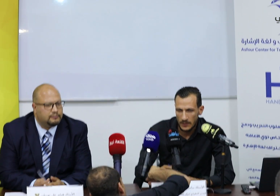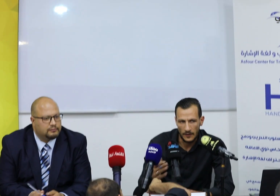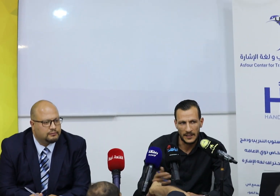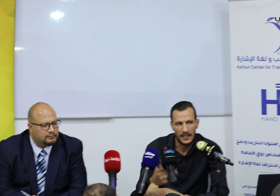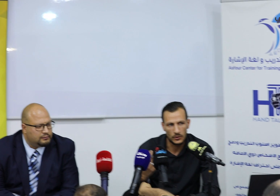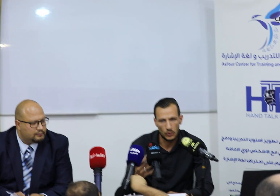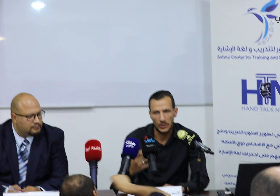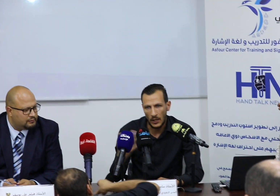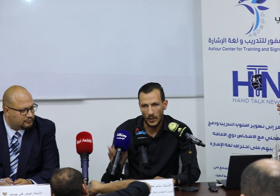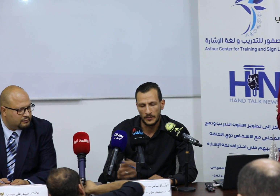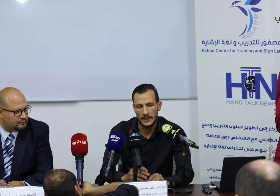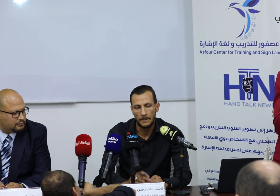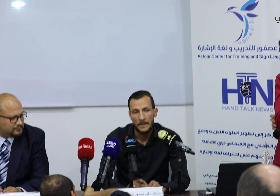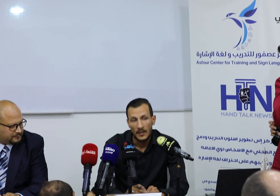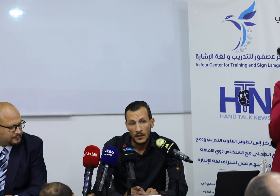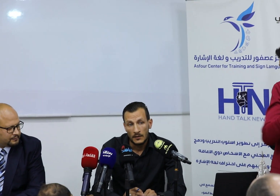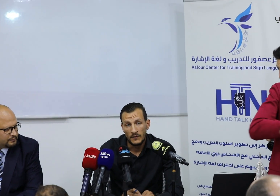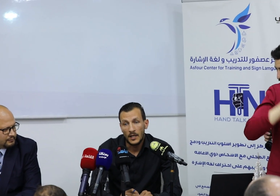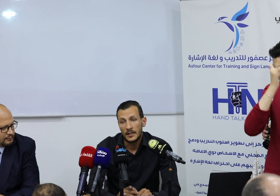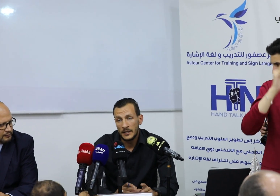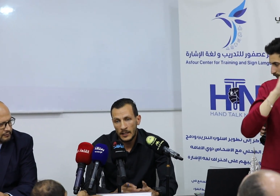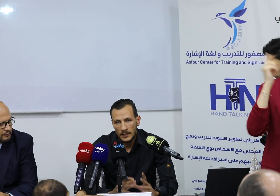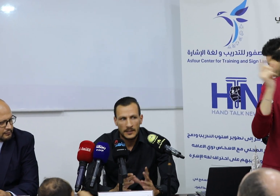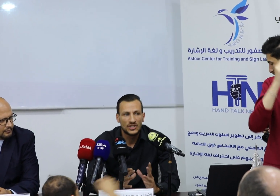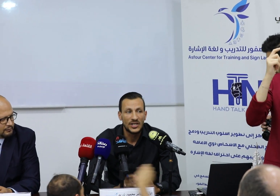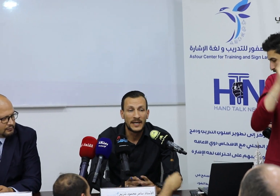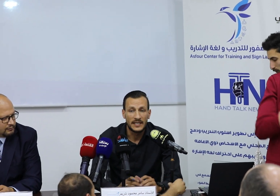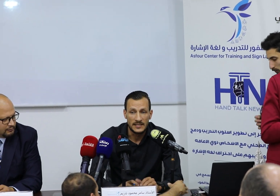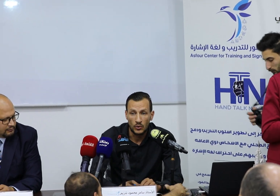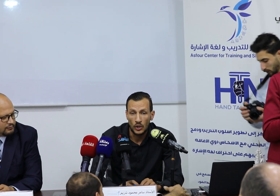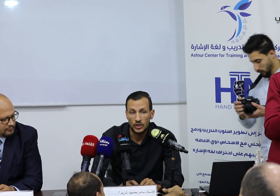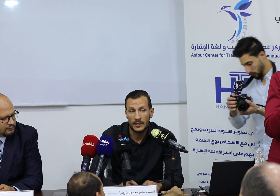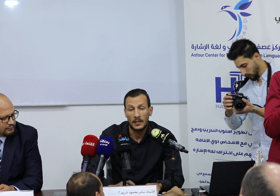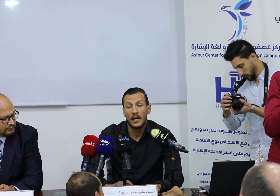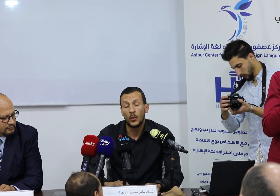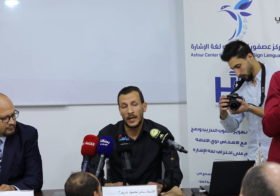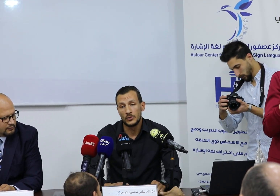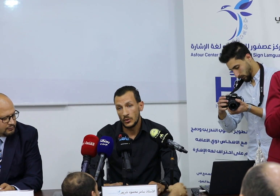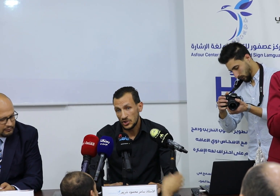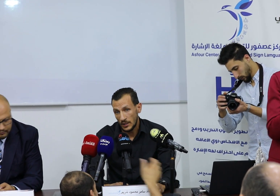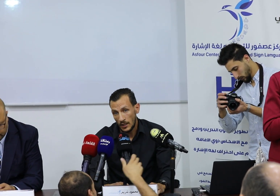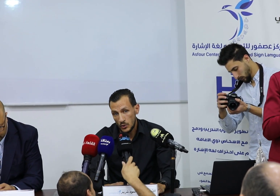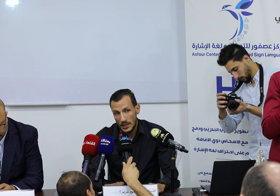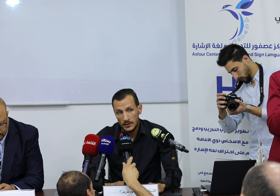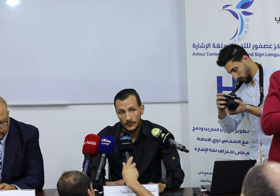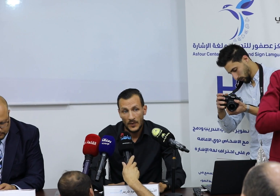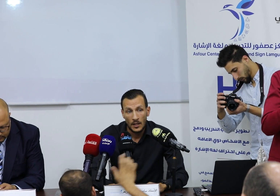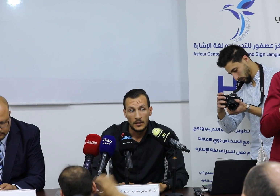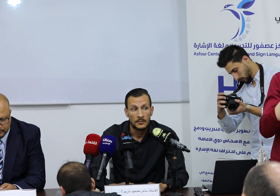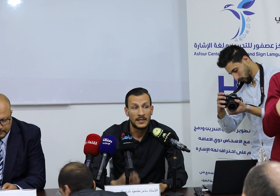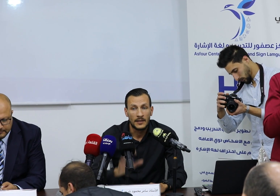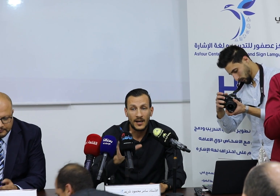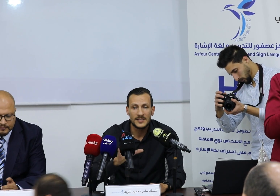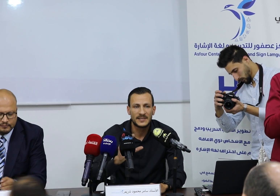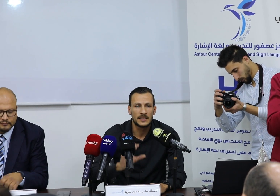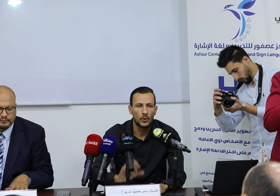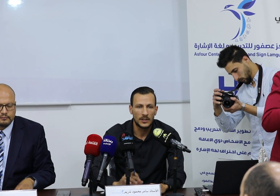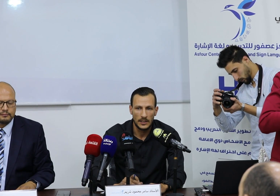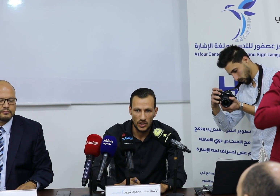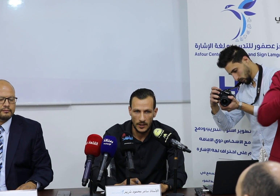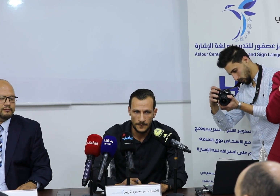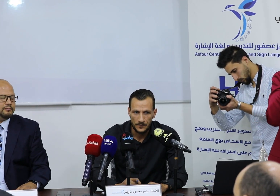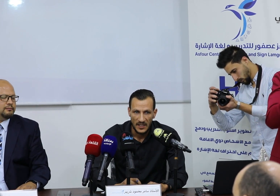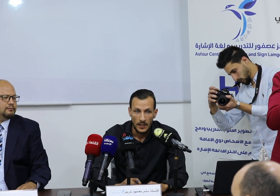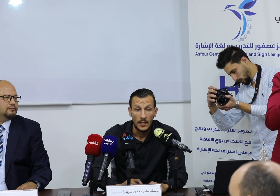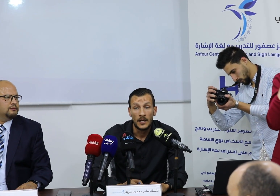المسؤولة بغض النظر هي كانت أردنية أو عربية. فقررنا ان ننشئ مركز هو يعتبر الاول على مستوى الشرق الاوسط خاص بتدريب